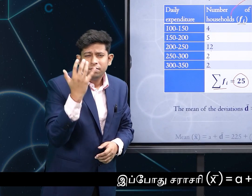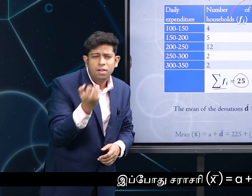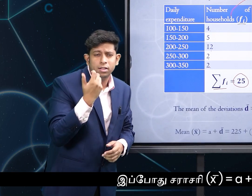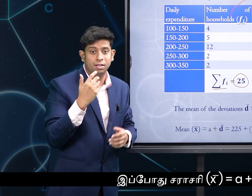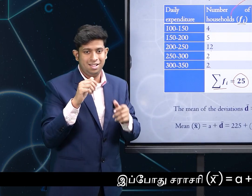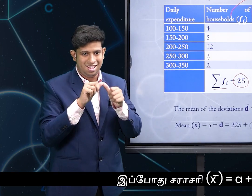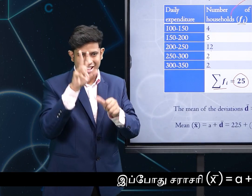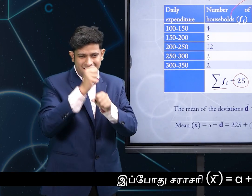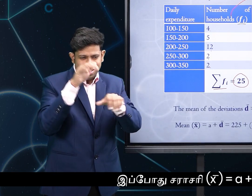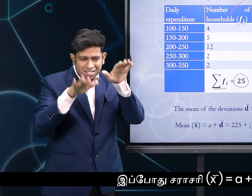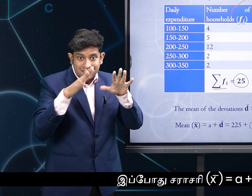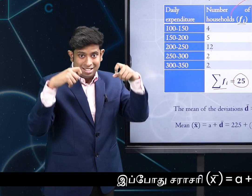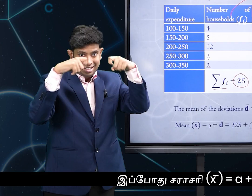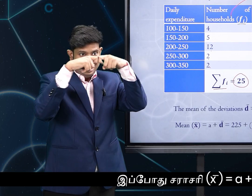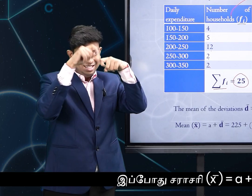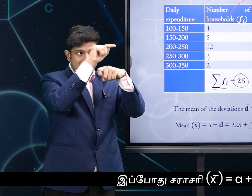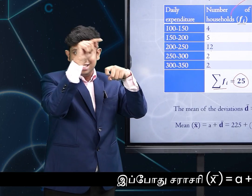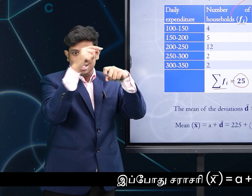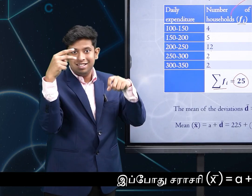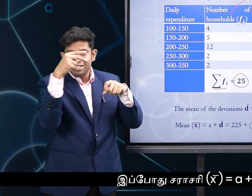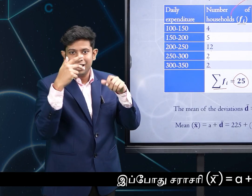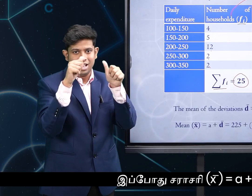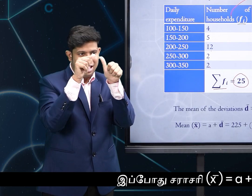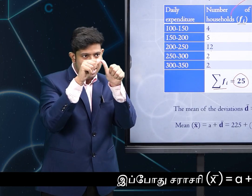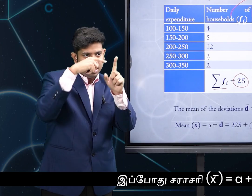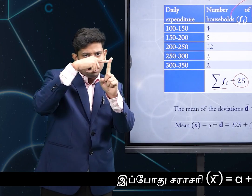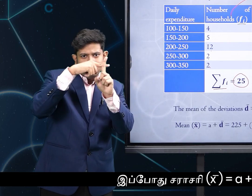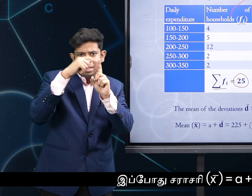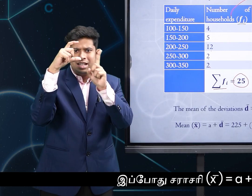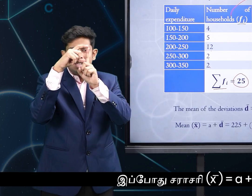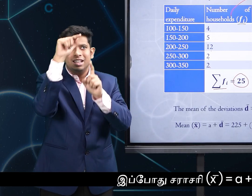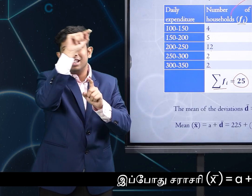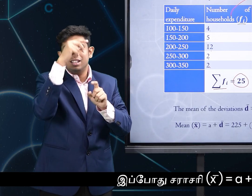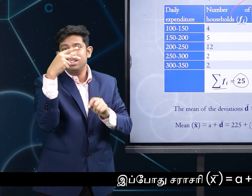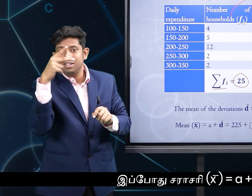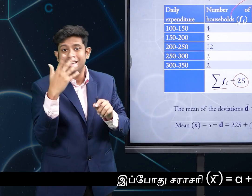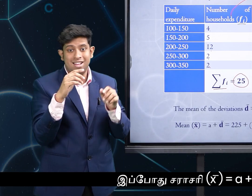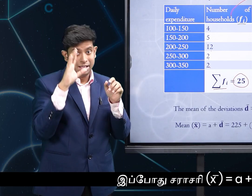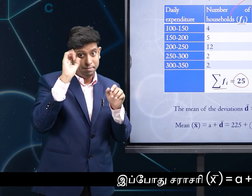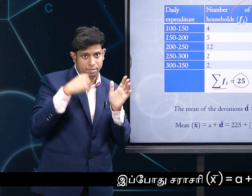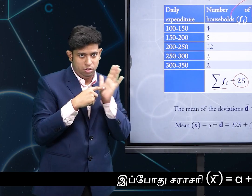இப்போது சராசரி அடைப்புக்குறி x பார் ஈடு a கூட்டல் d பார் ஈடு